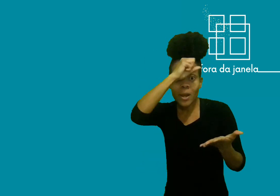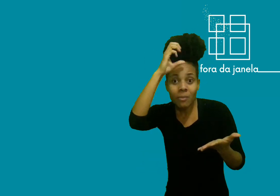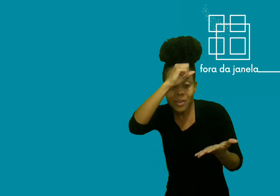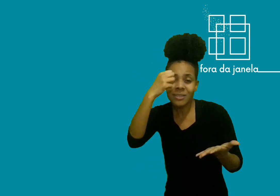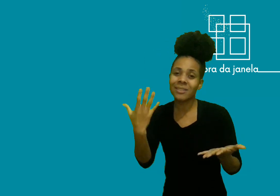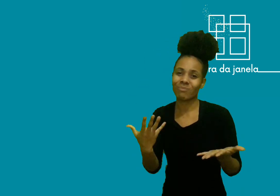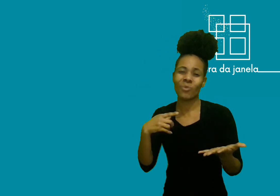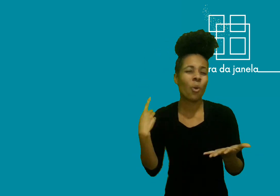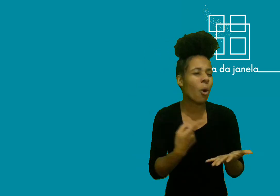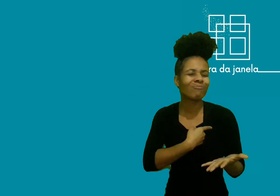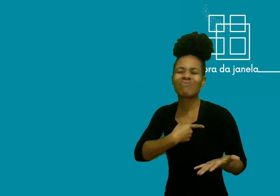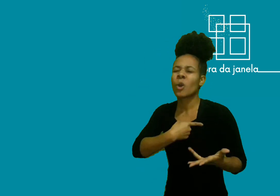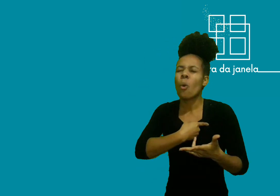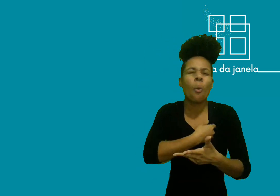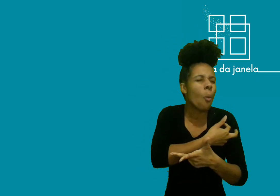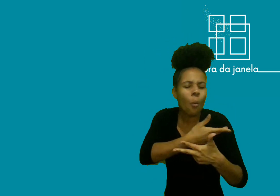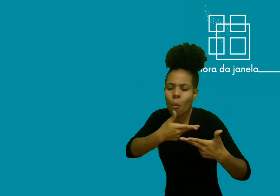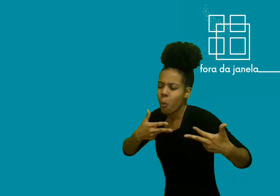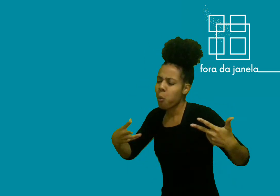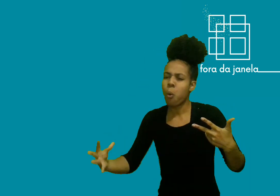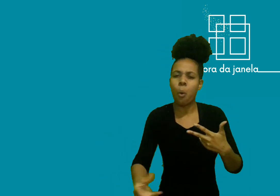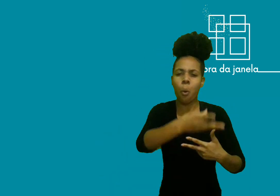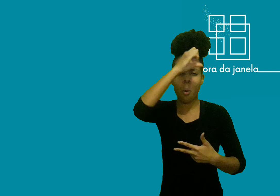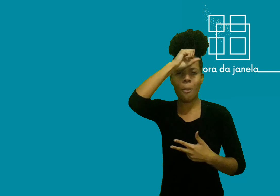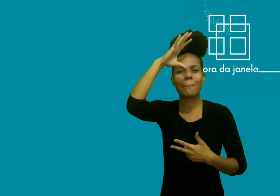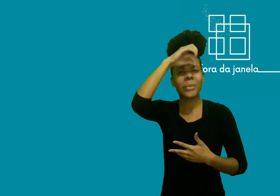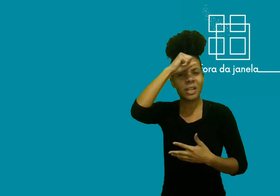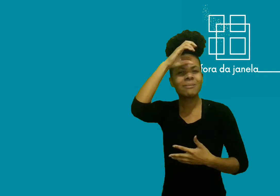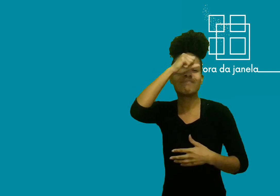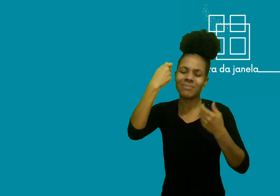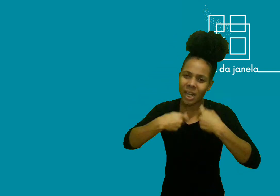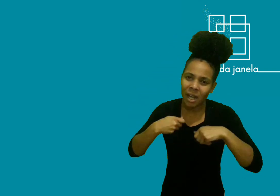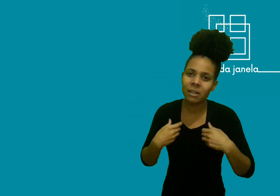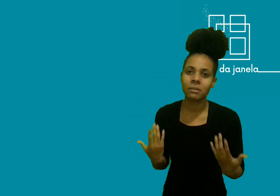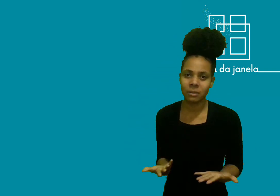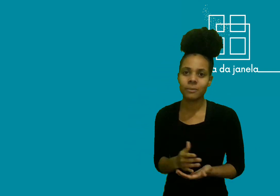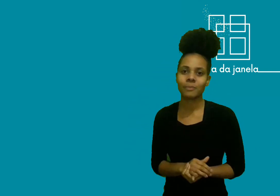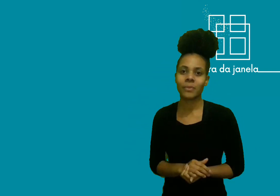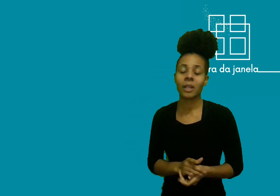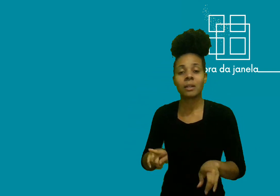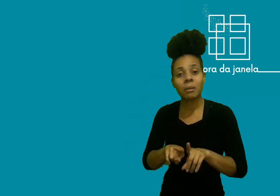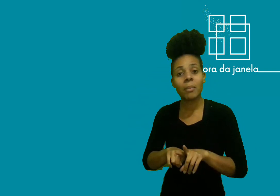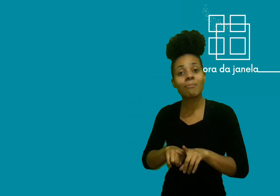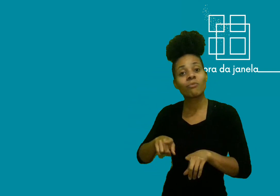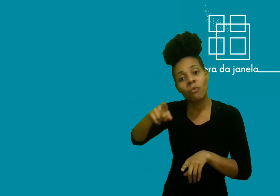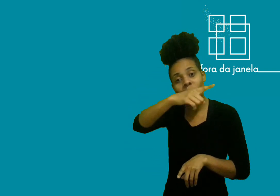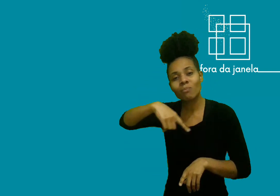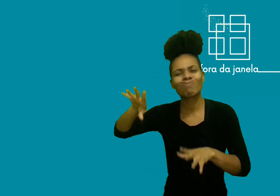completamente necessário. A gente aprender aqui, porque tem muita coisa para se aprender, e a gente poder passar um pouco sobre isso